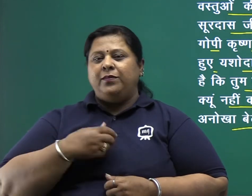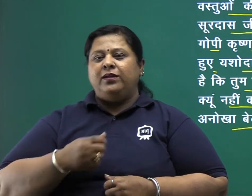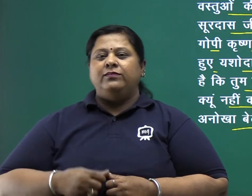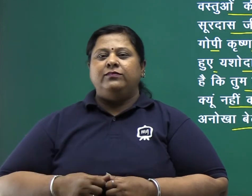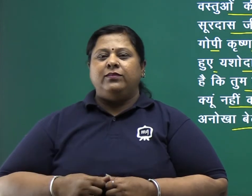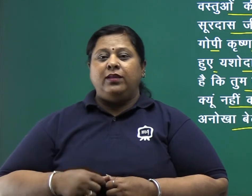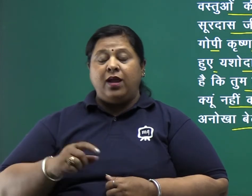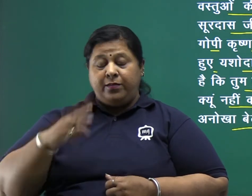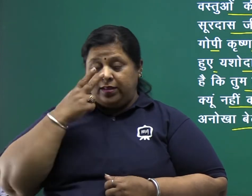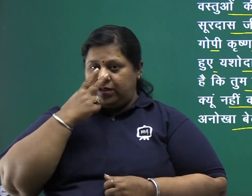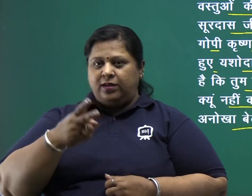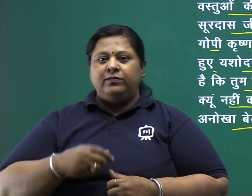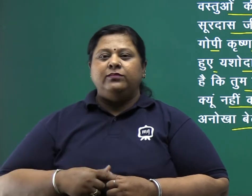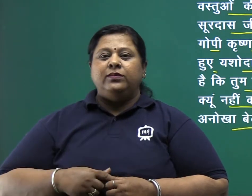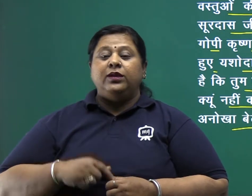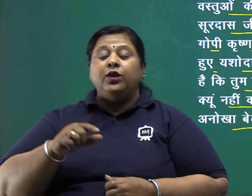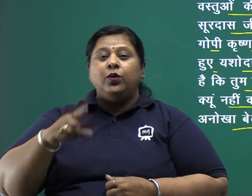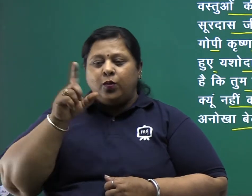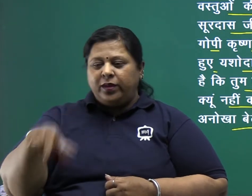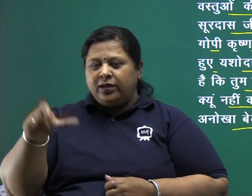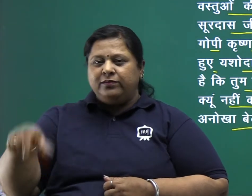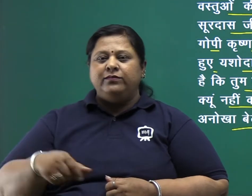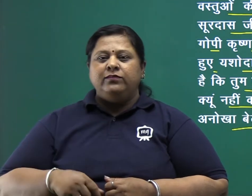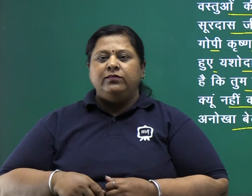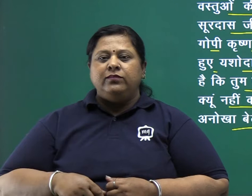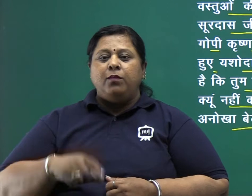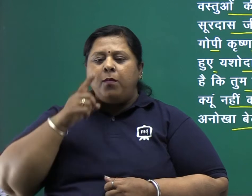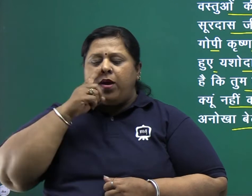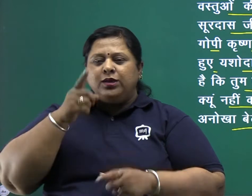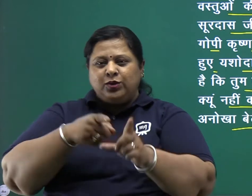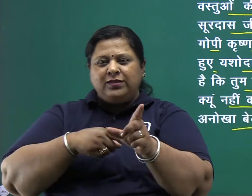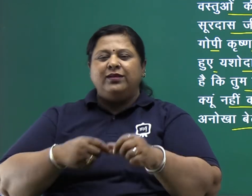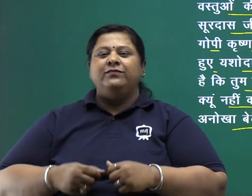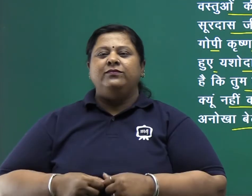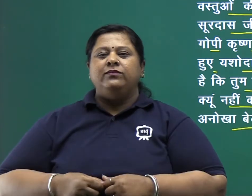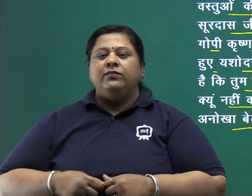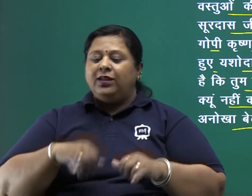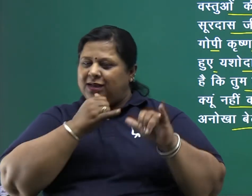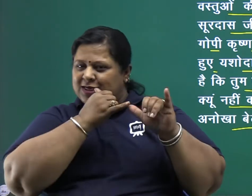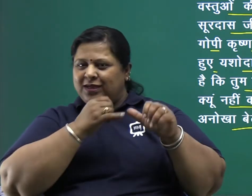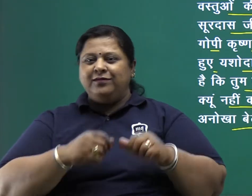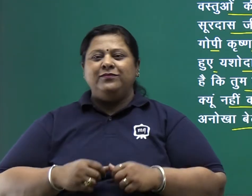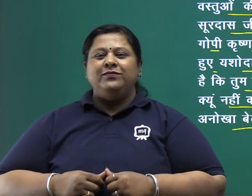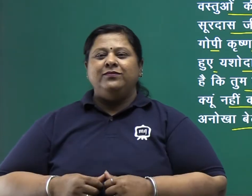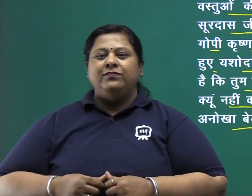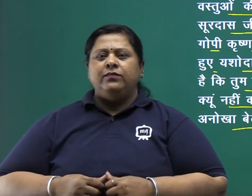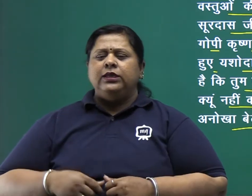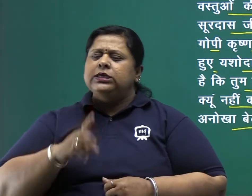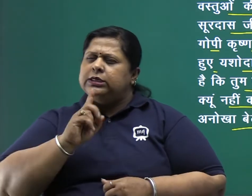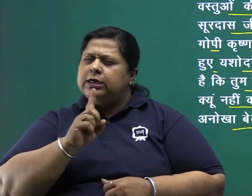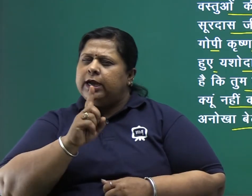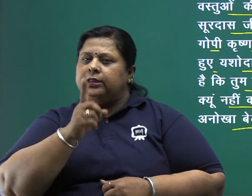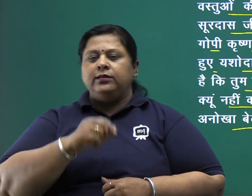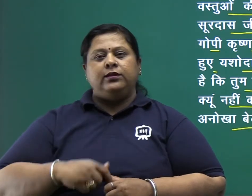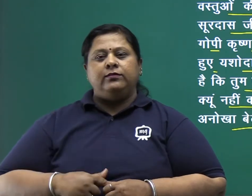पर हमने देखा कि गोपी माँ यशोदा से कृष्ण की शिकायत करती